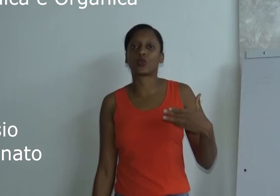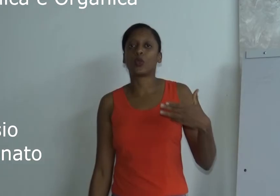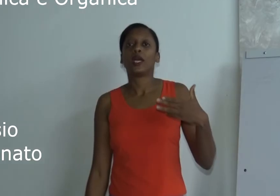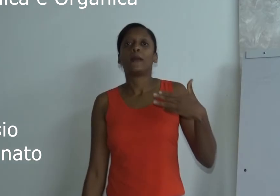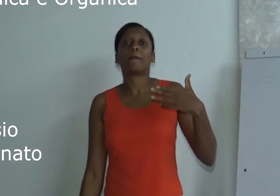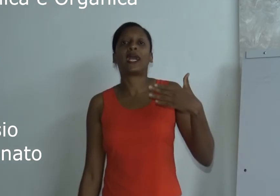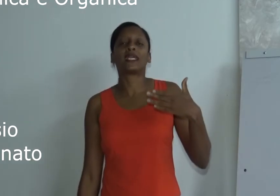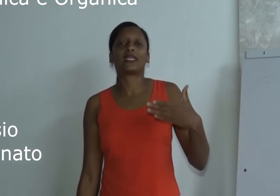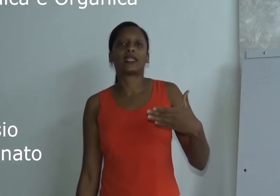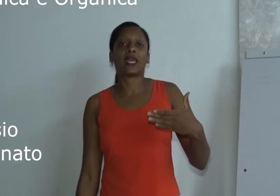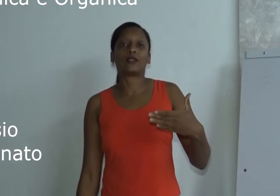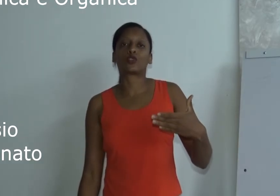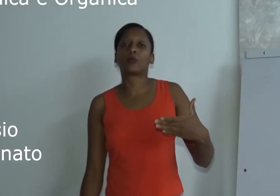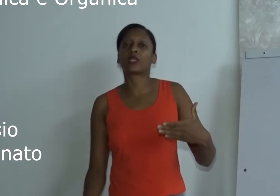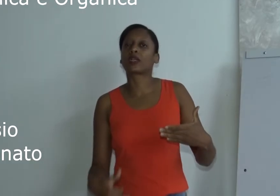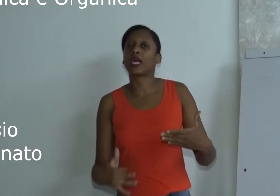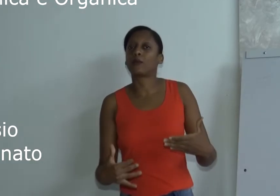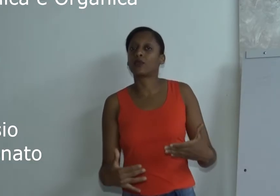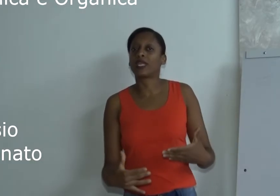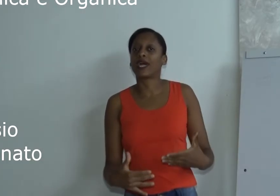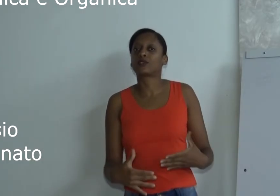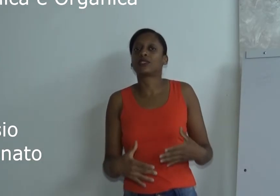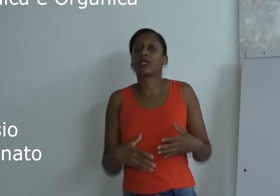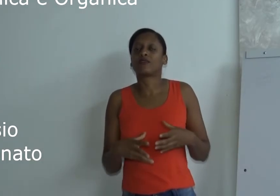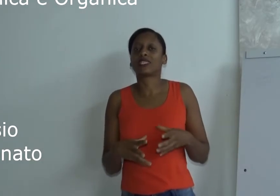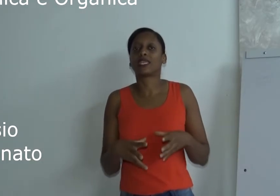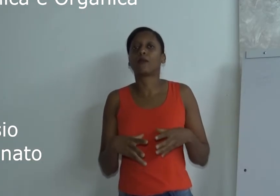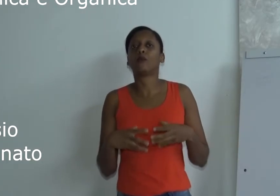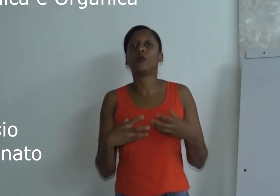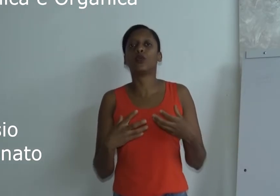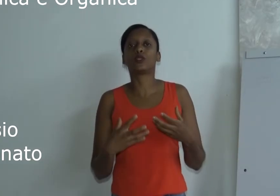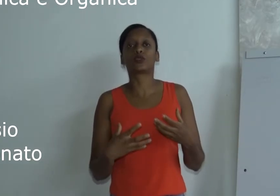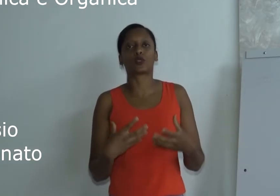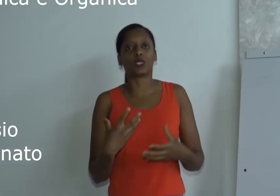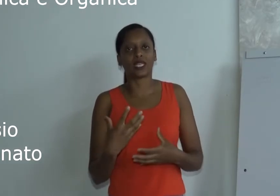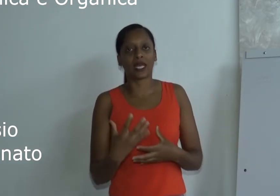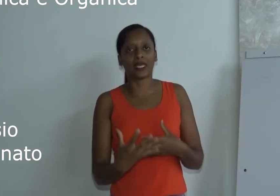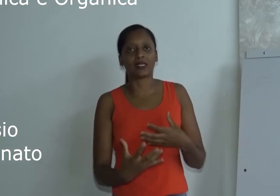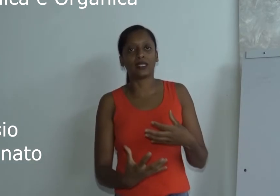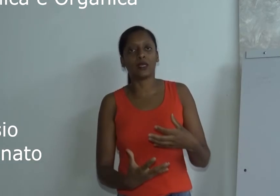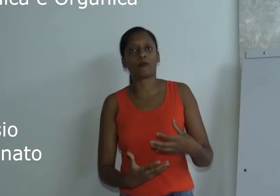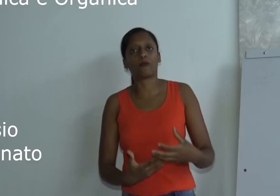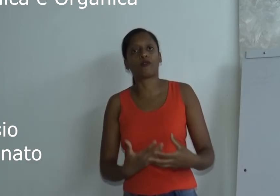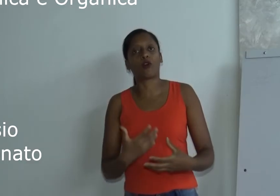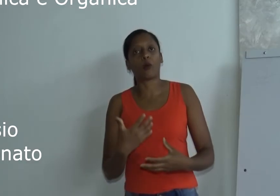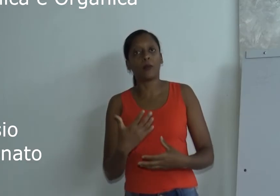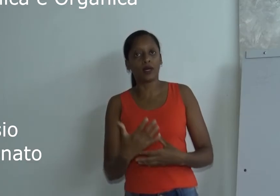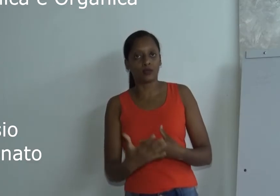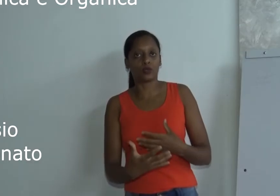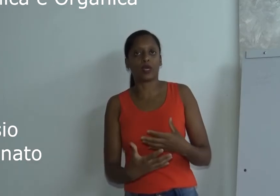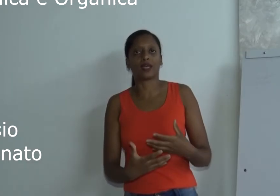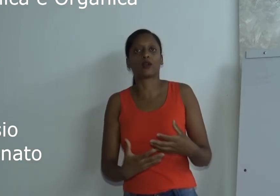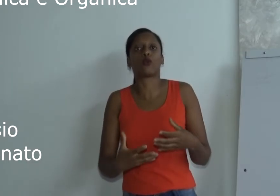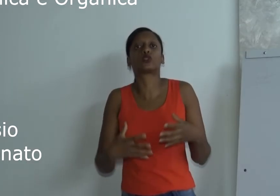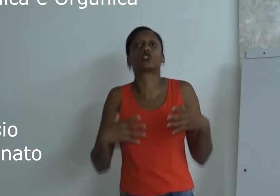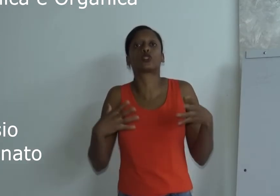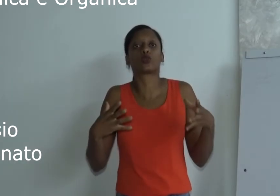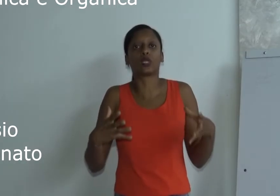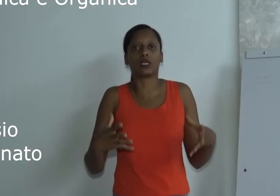potássio, magnésio, bicarbonato. Então ela vai ter muitos minerais ali formando ela,